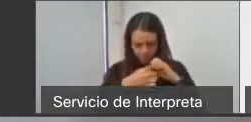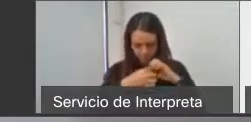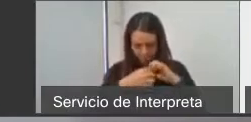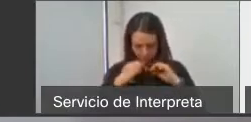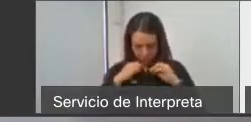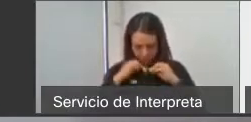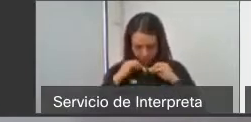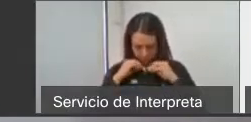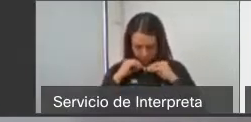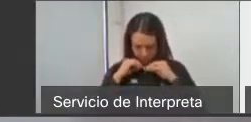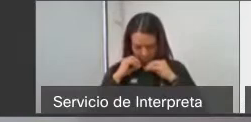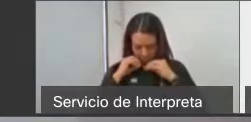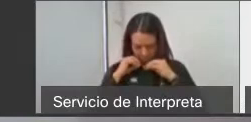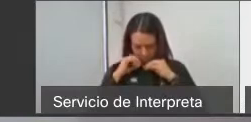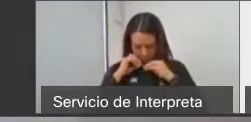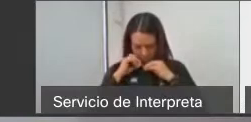editor.